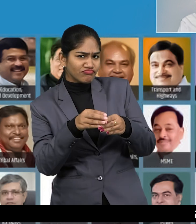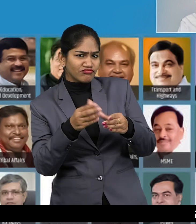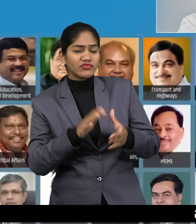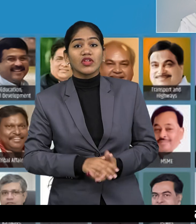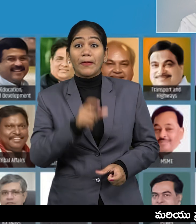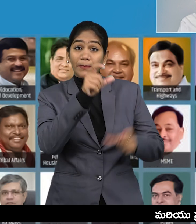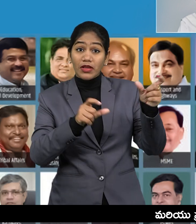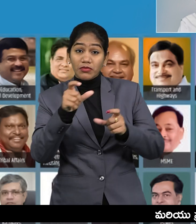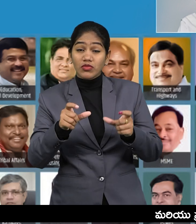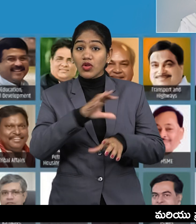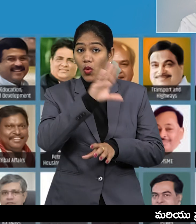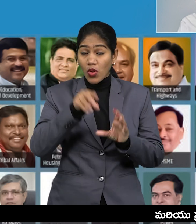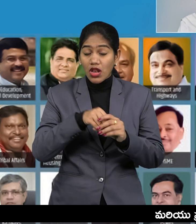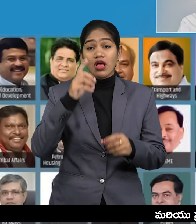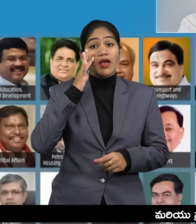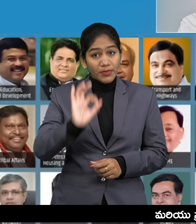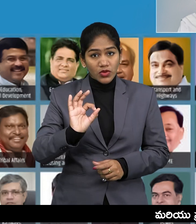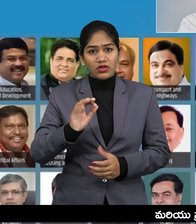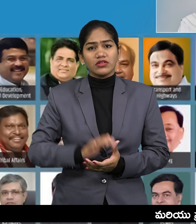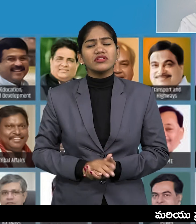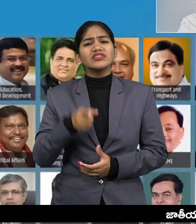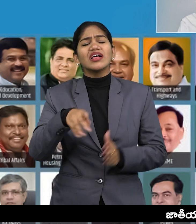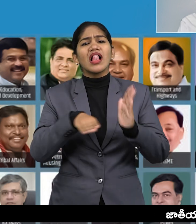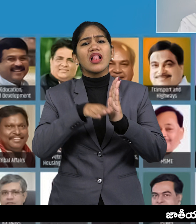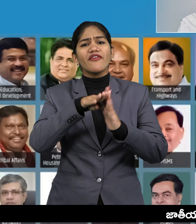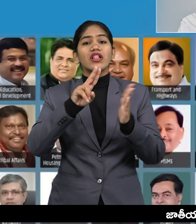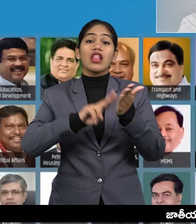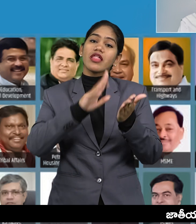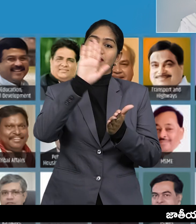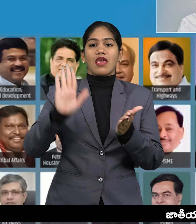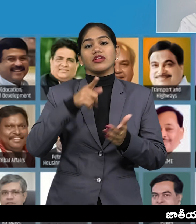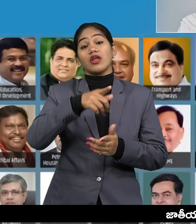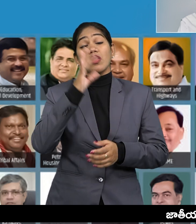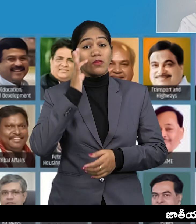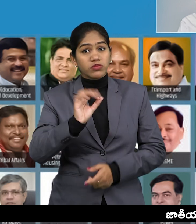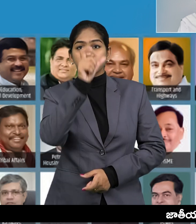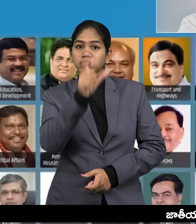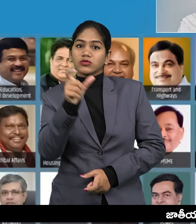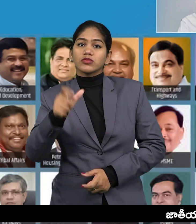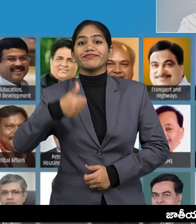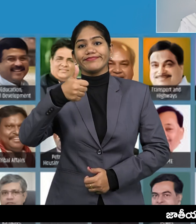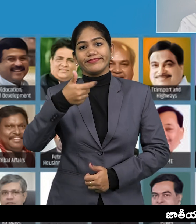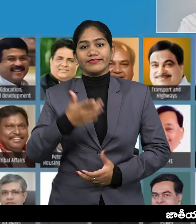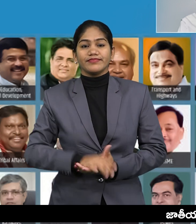దేశాభివృద్ధికి దోహదపడే మరియు ప్రజల తరపున నిర్ణయాలు తీసుకుని జాతీయ స్థాయిలో ప్రతినిధుల బృందం.